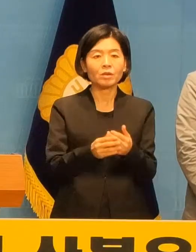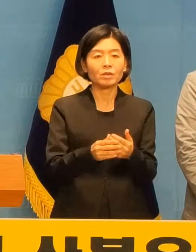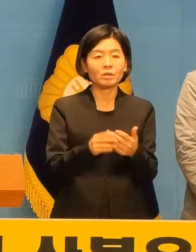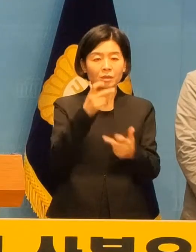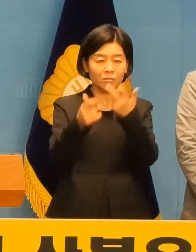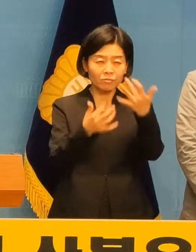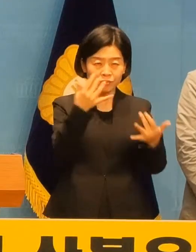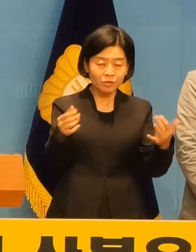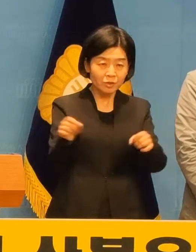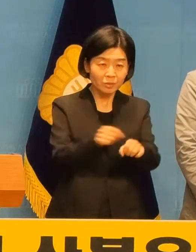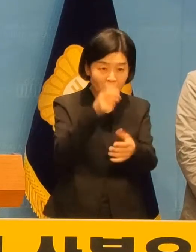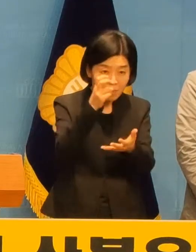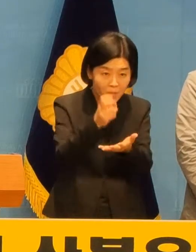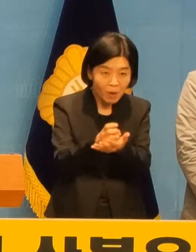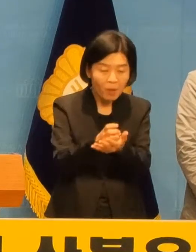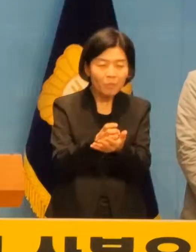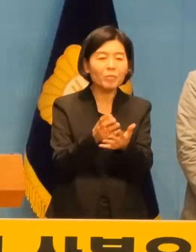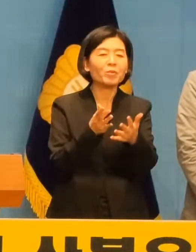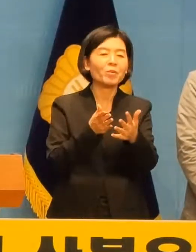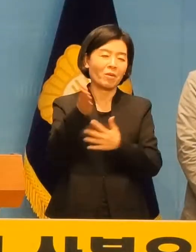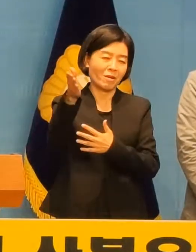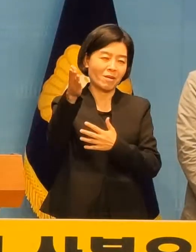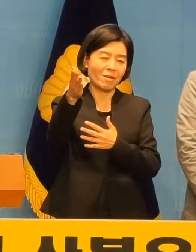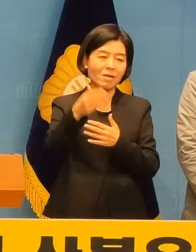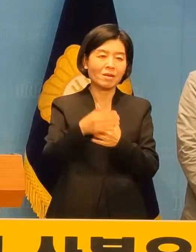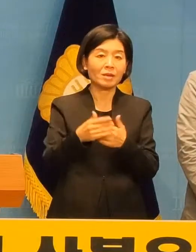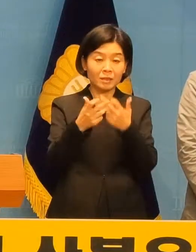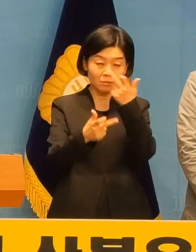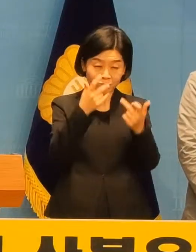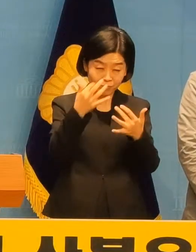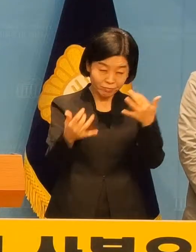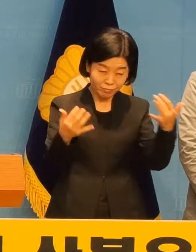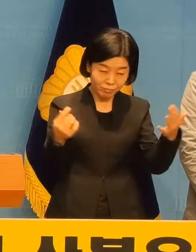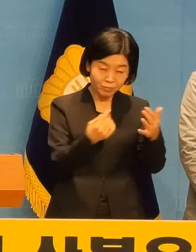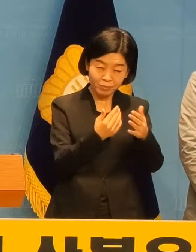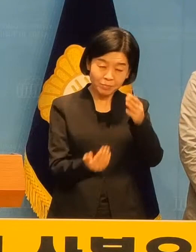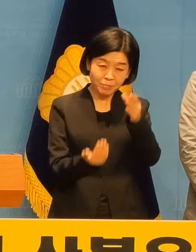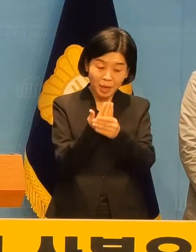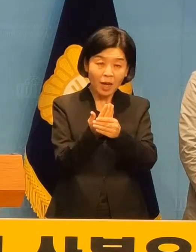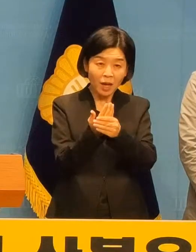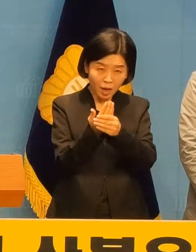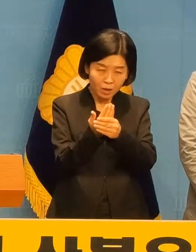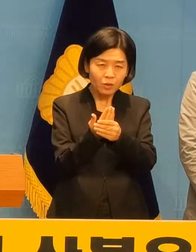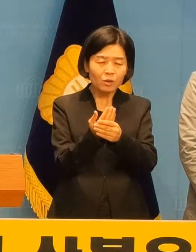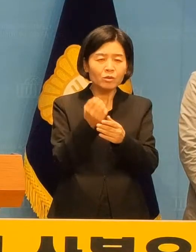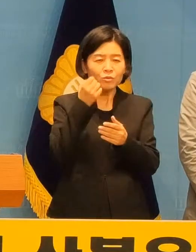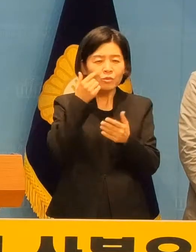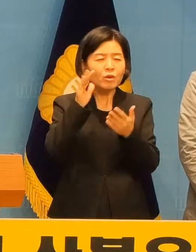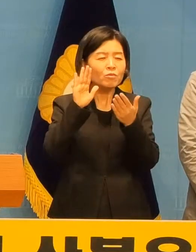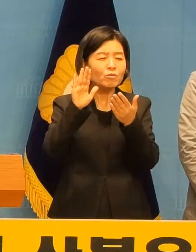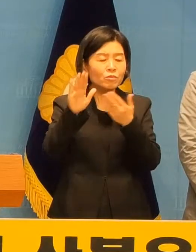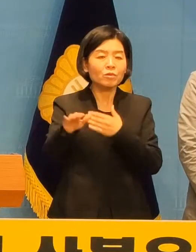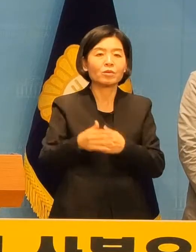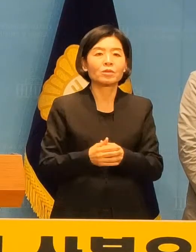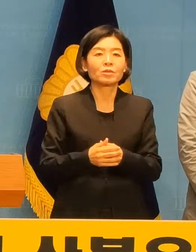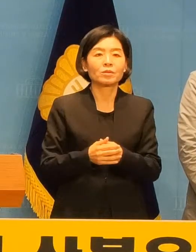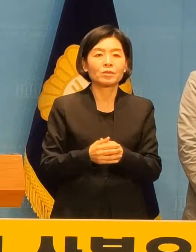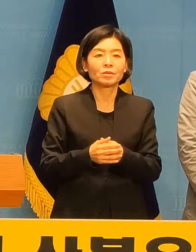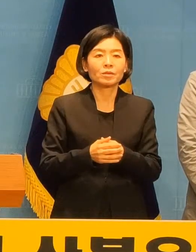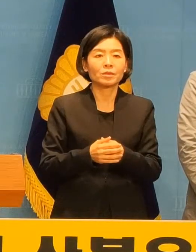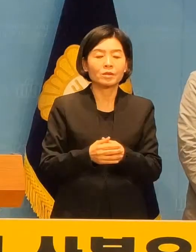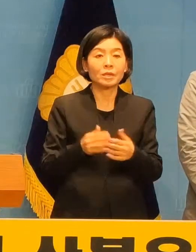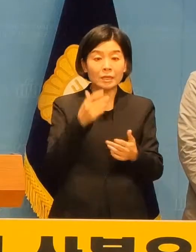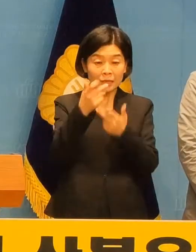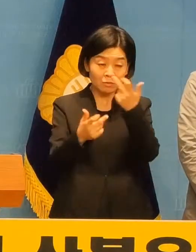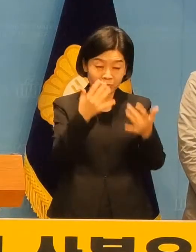국회를 통과했습니다. 산불 재난이 발생한 지 꼭 반년 만인데요. 그러나 산불특별법으로